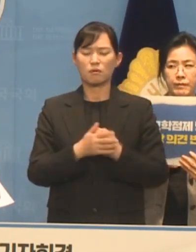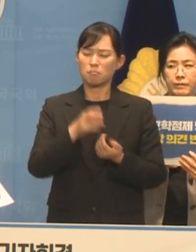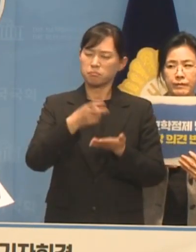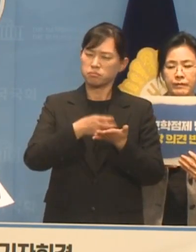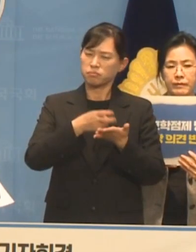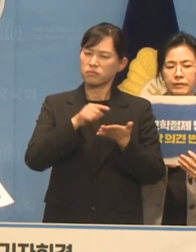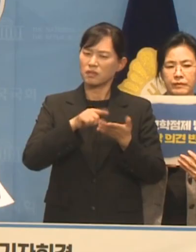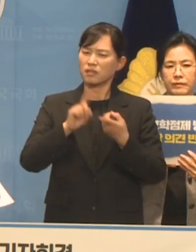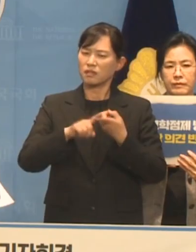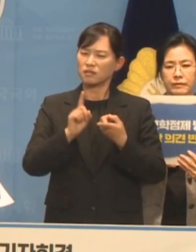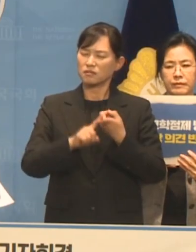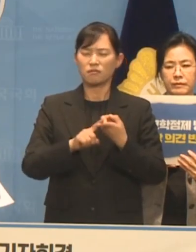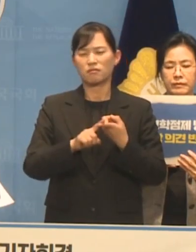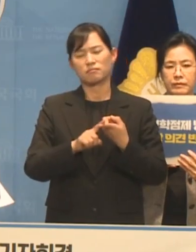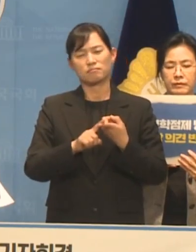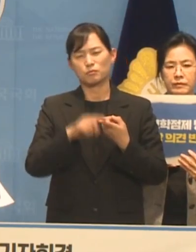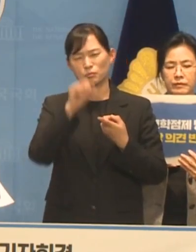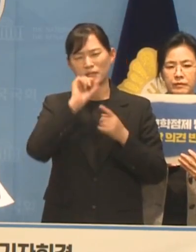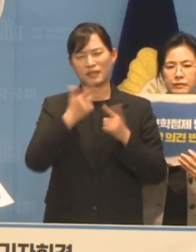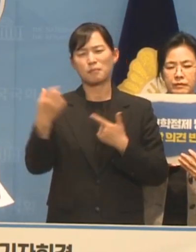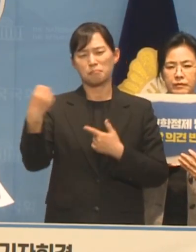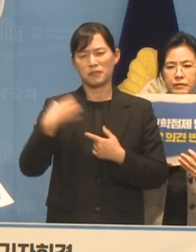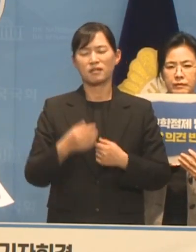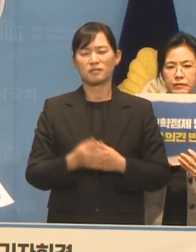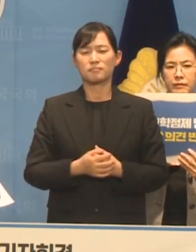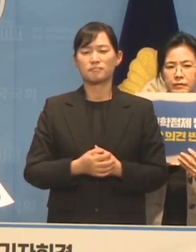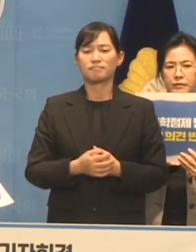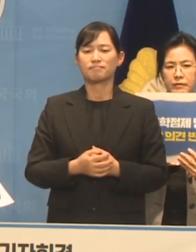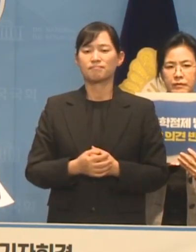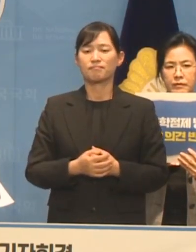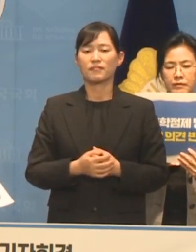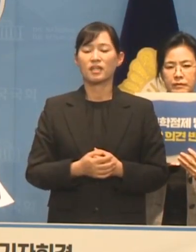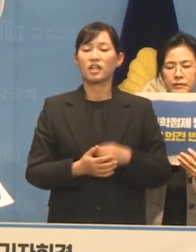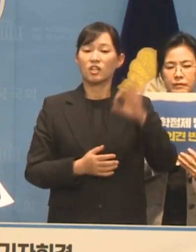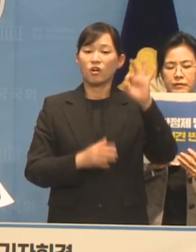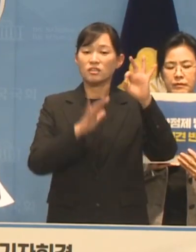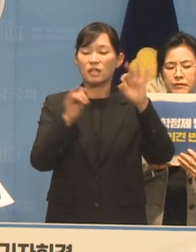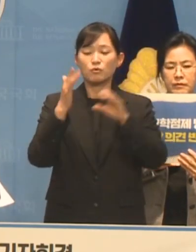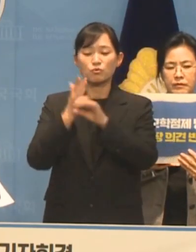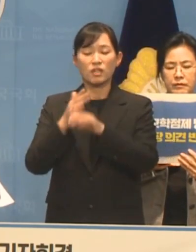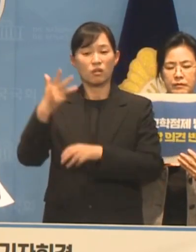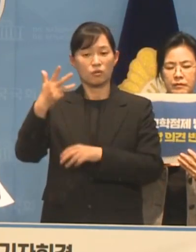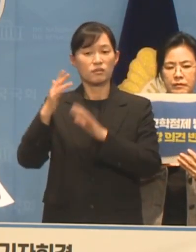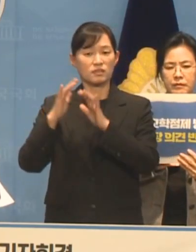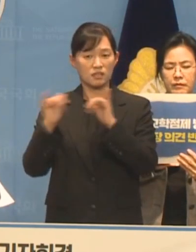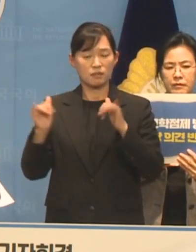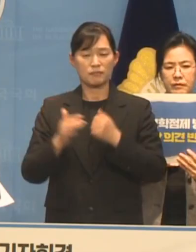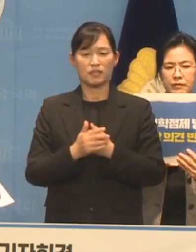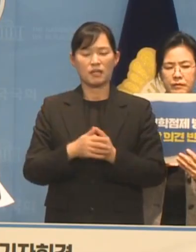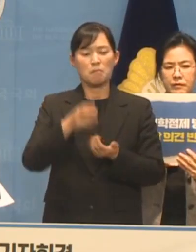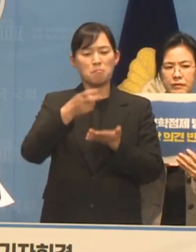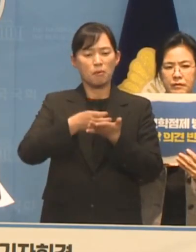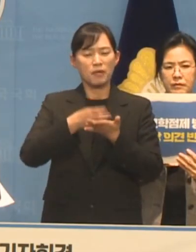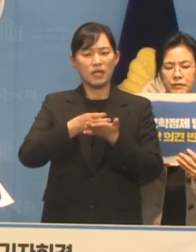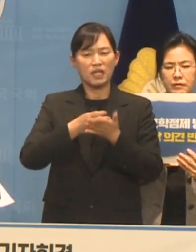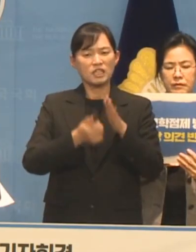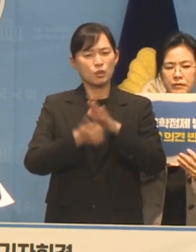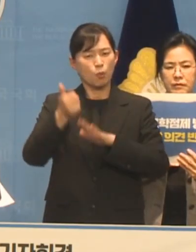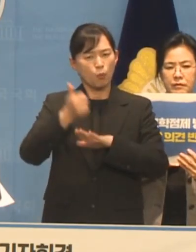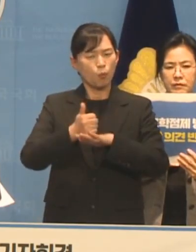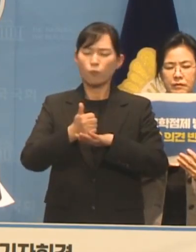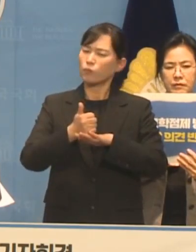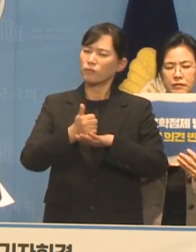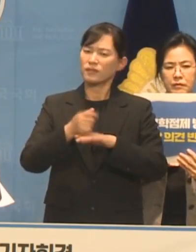도입에 대한 회의적인 인식이 넓게 퍼져 있음을 알 수 있었습니다. 10명 중 8명의 교원들이 제도의 성공적 안착 여부에